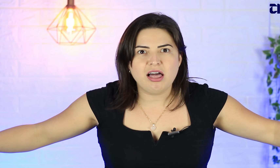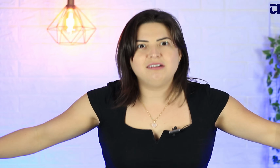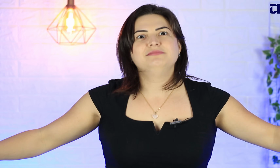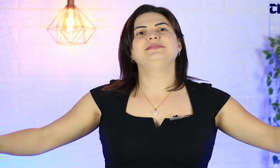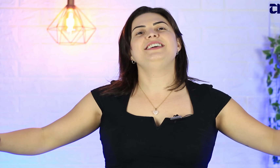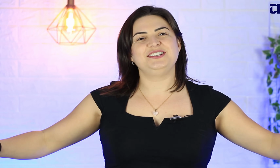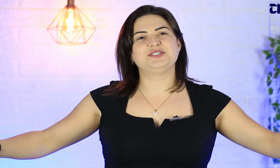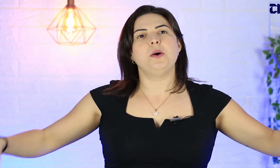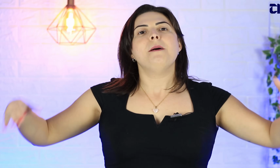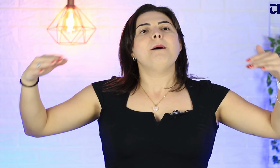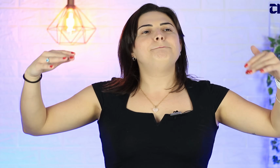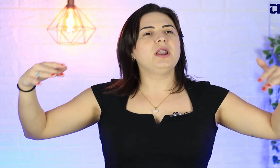Isso.